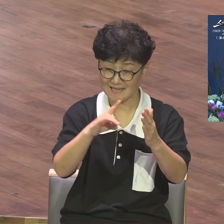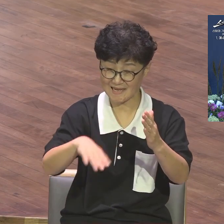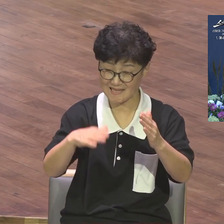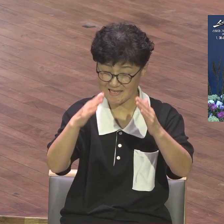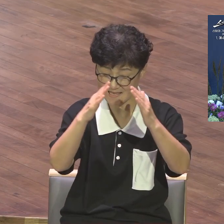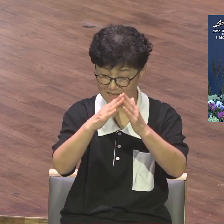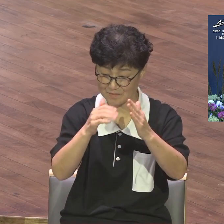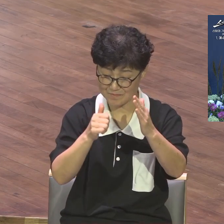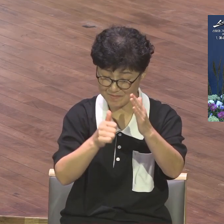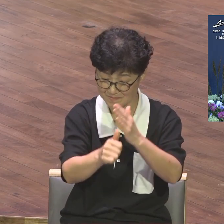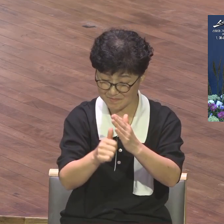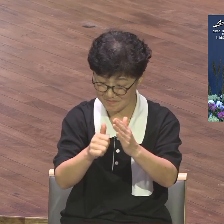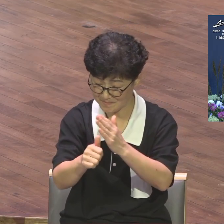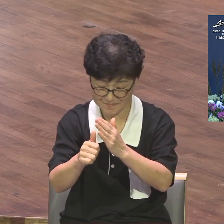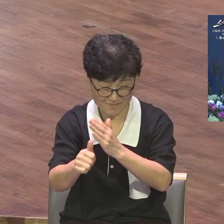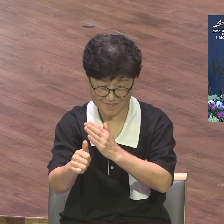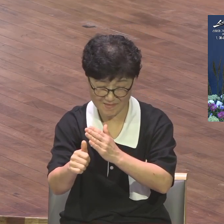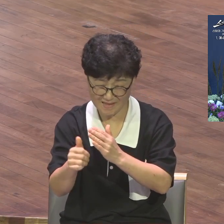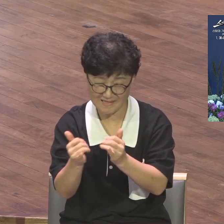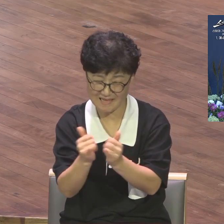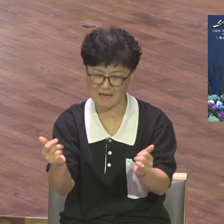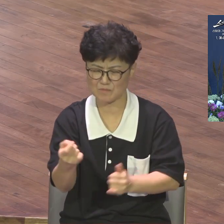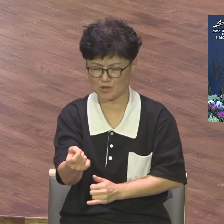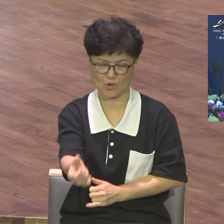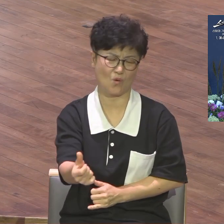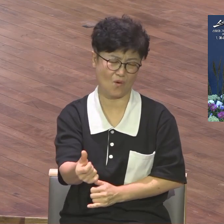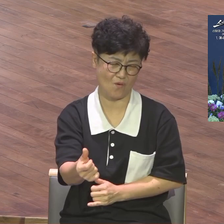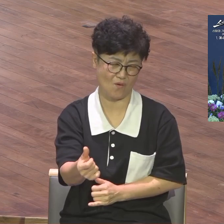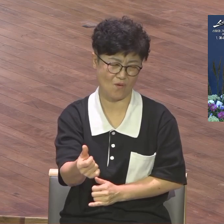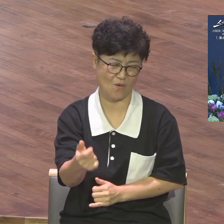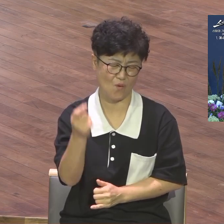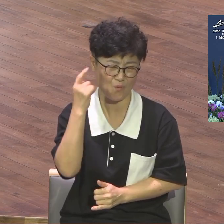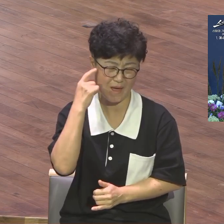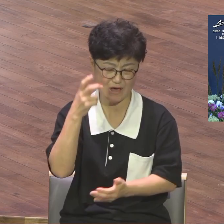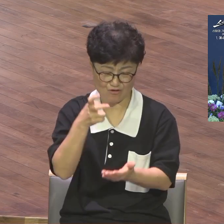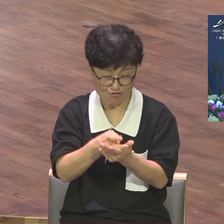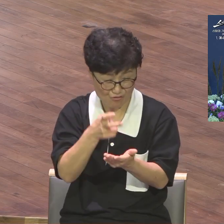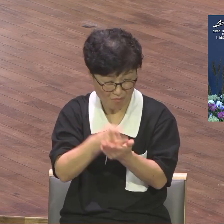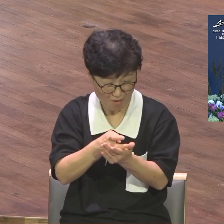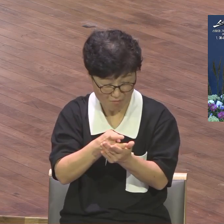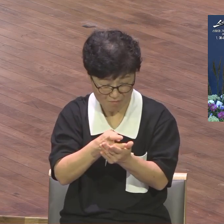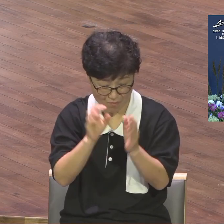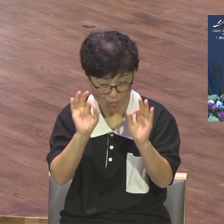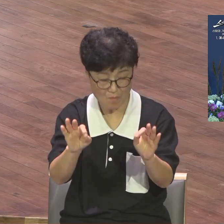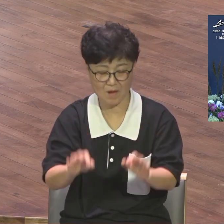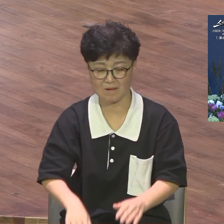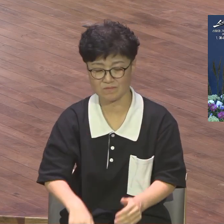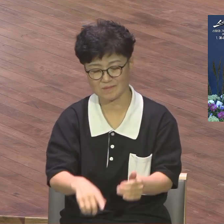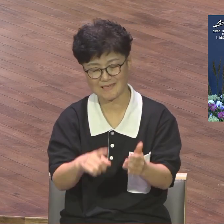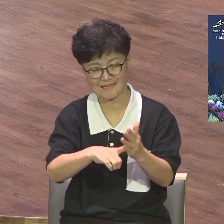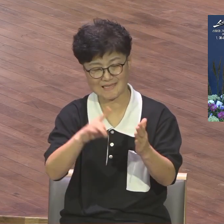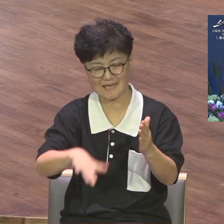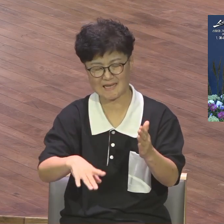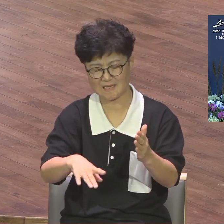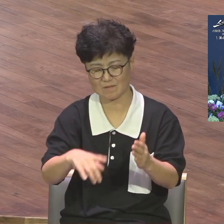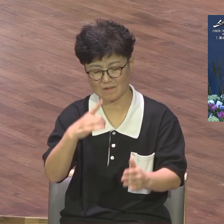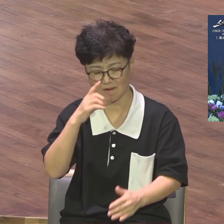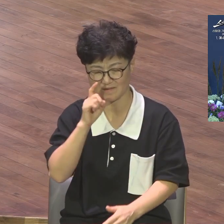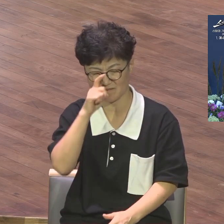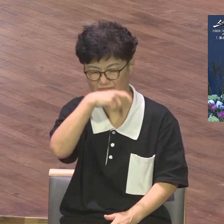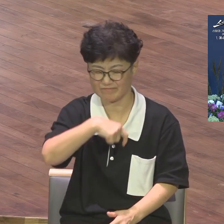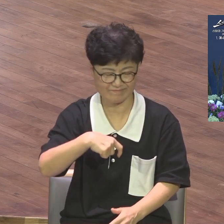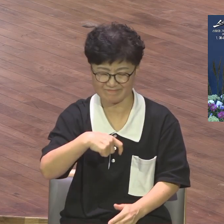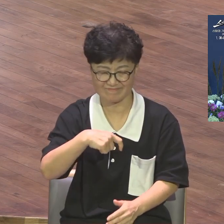들어오지 않았습니다. 왜? 율법에 이미 죄인과 가까이 하지 말라고 했기 때문에 그 집에 들어갈 사람이 없었거든요. 그런데 그 집에 예수님이